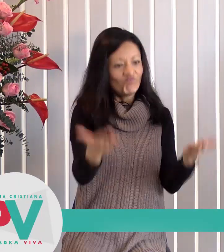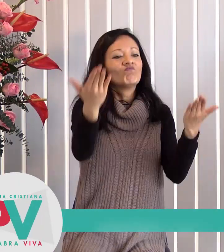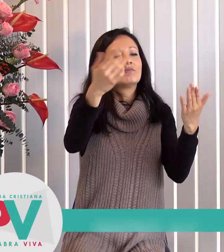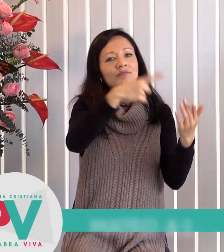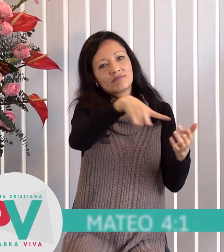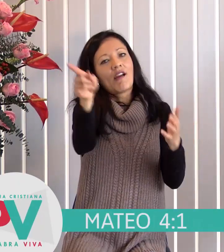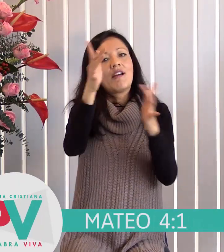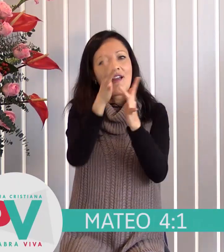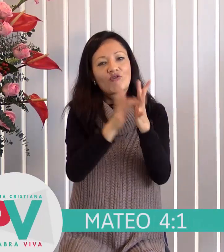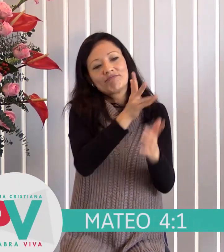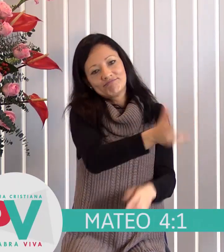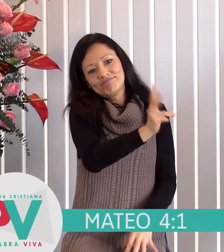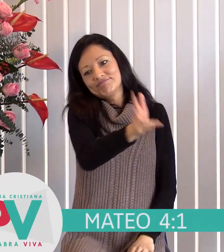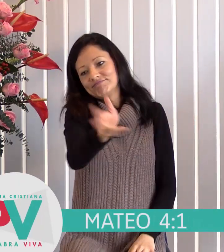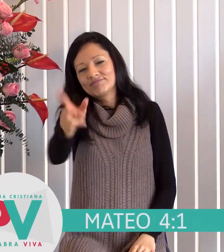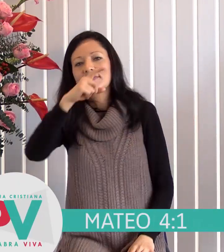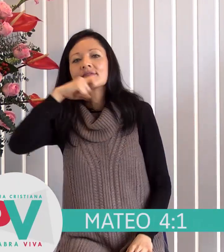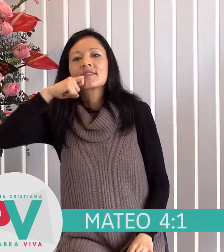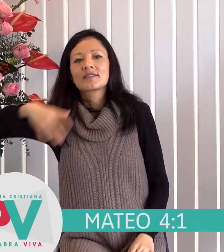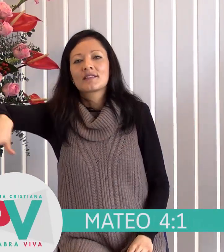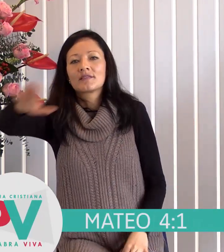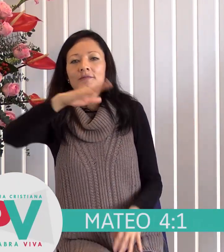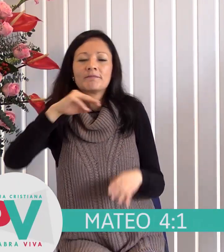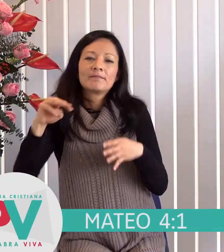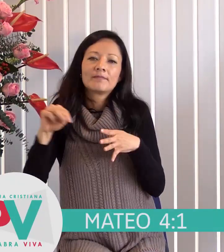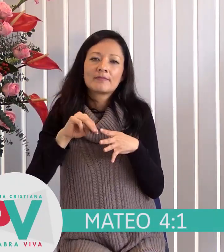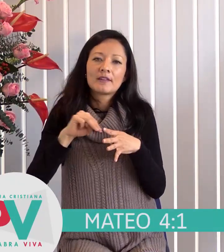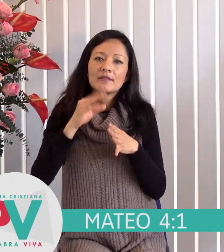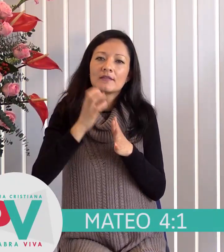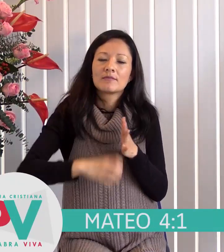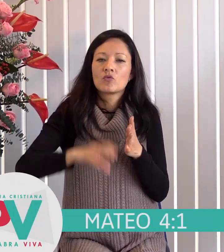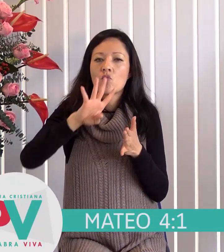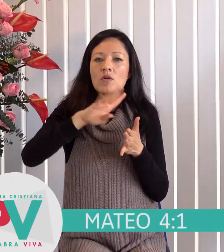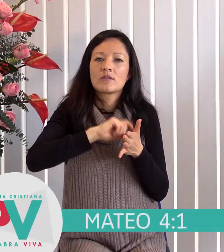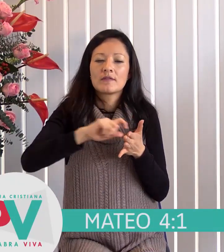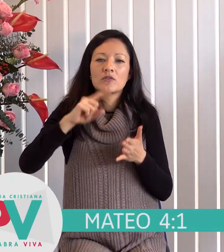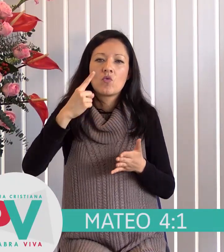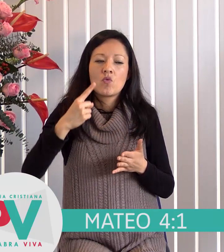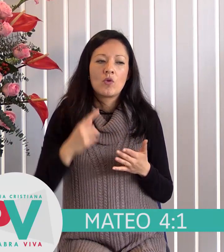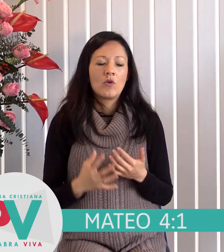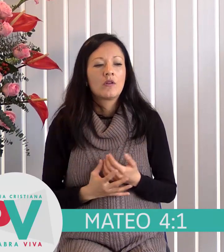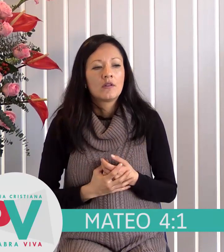Versículo 4, Mateo capítulo 4, versículo 1.